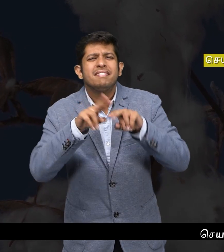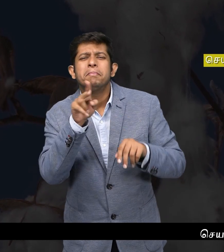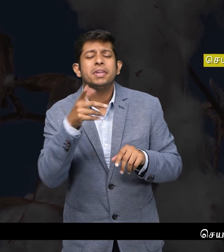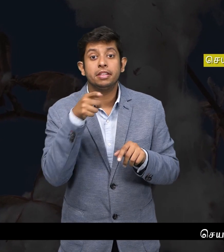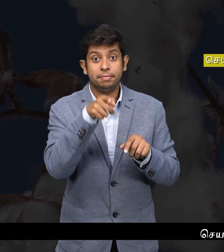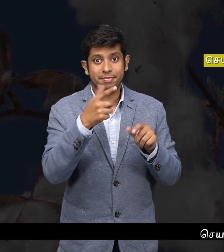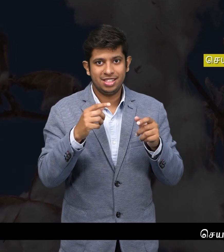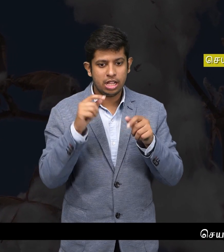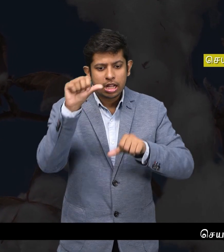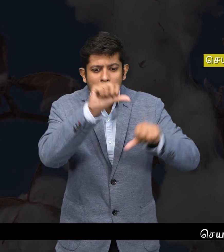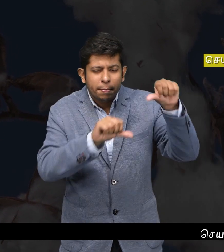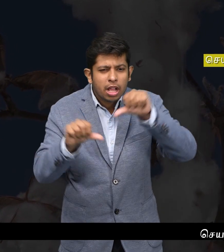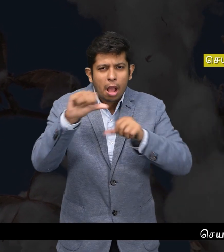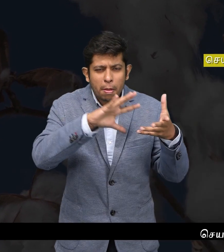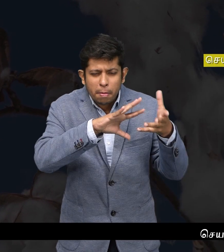செயற்கை இழை,